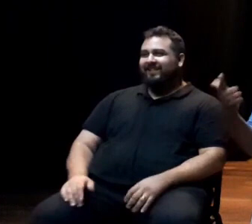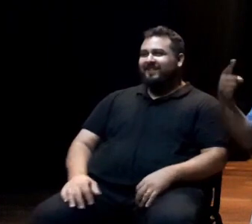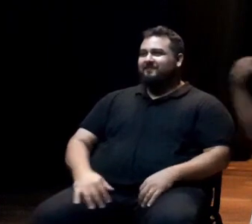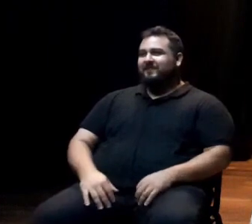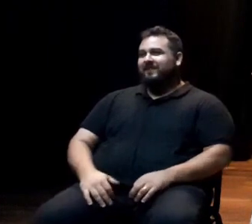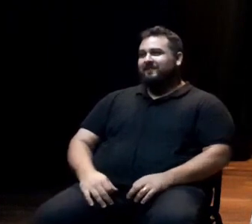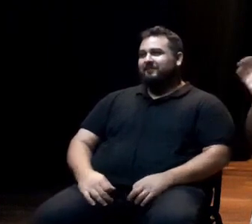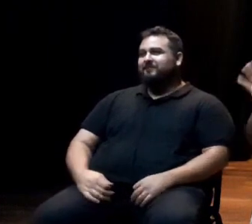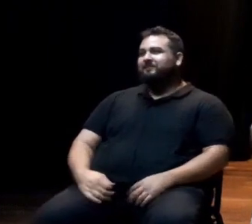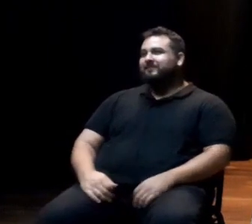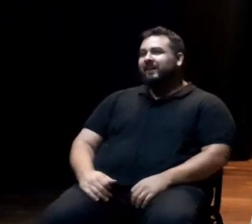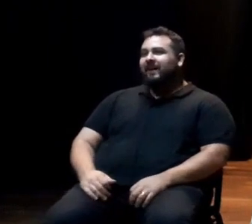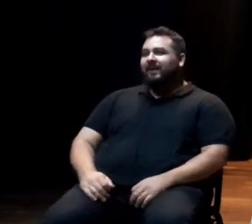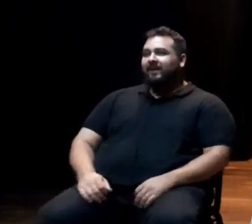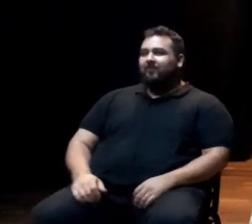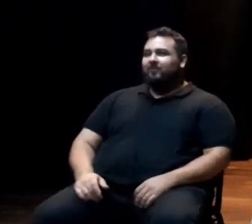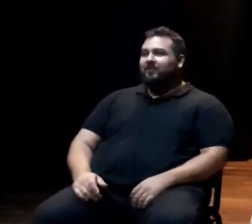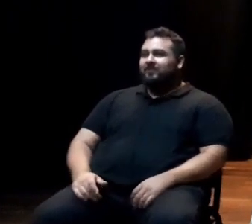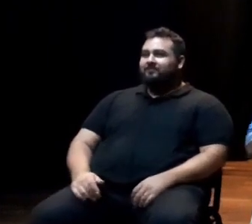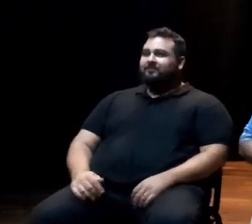inglês. Não, por exemplo.